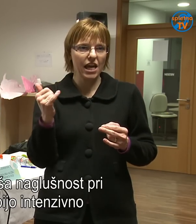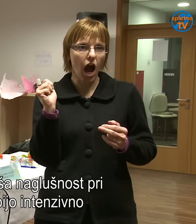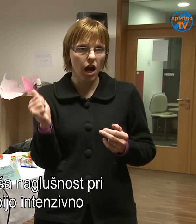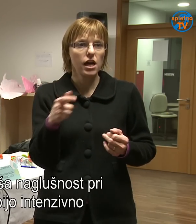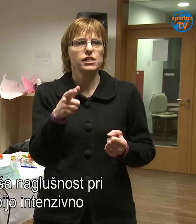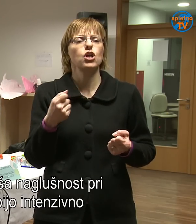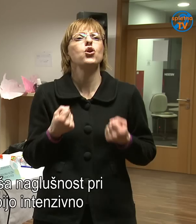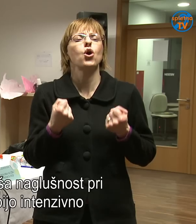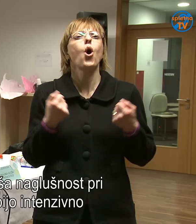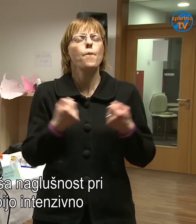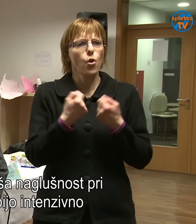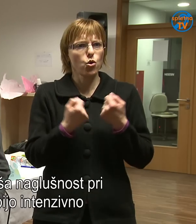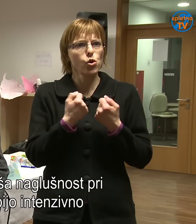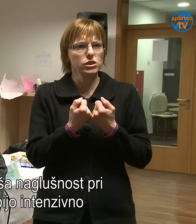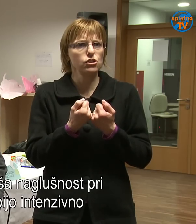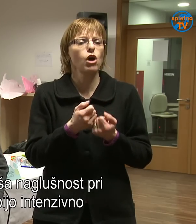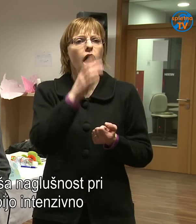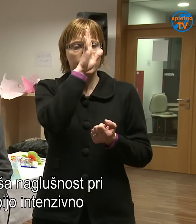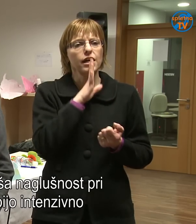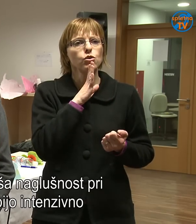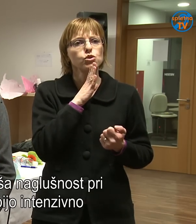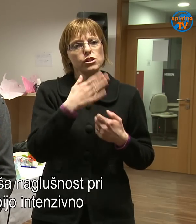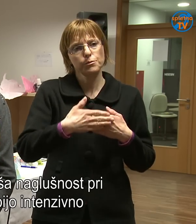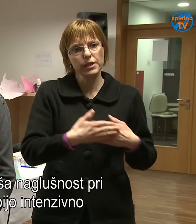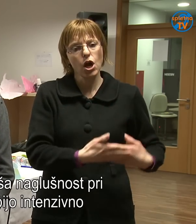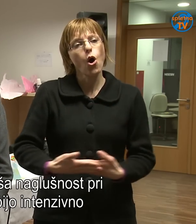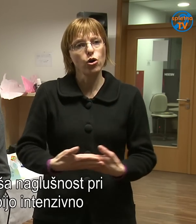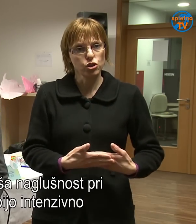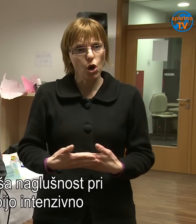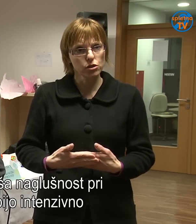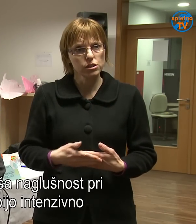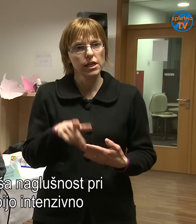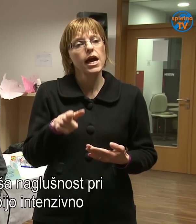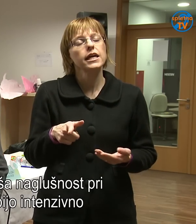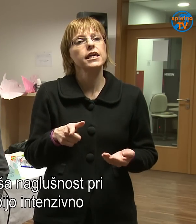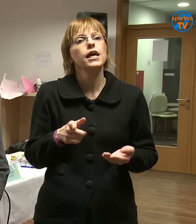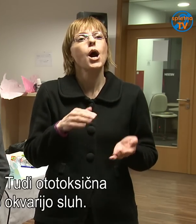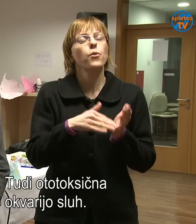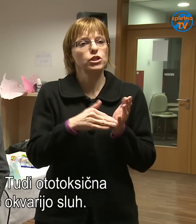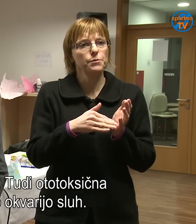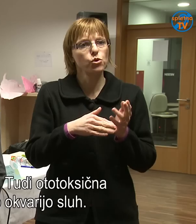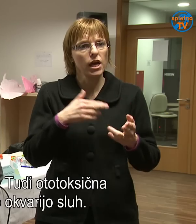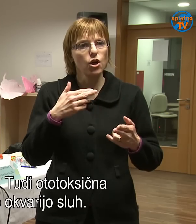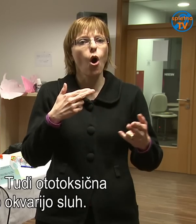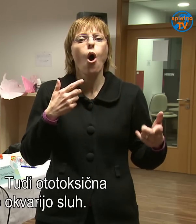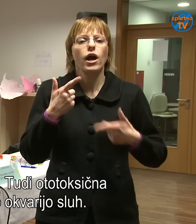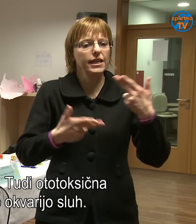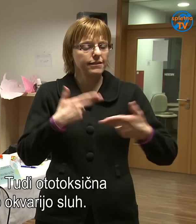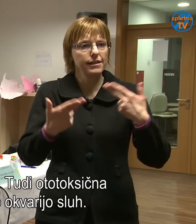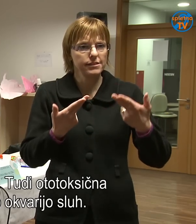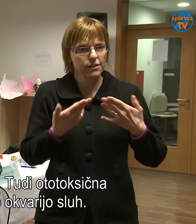zelo pogostejša naglušnost pri otrocih, ki rabijo intenzivno postporodno